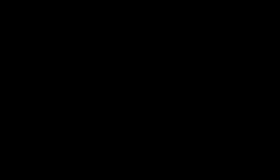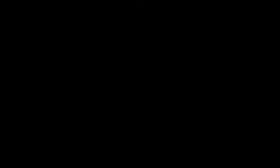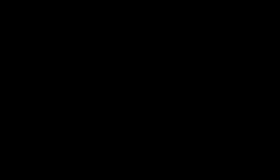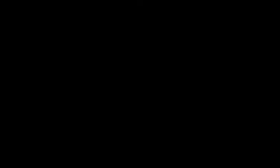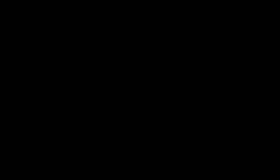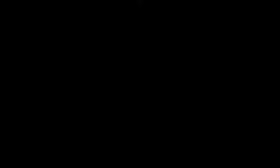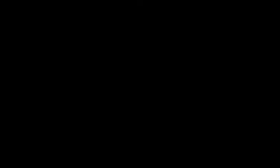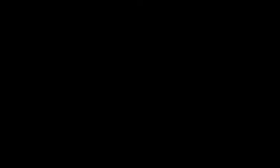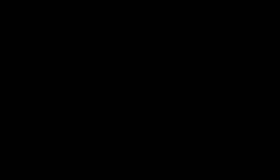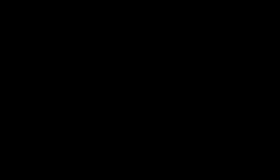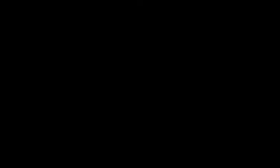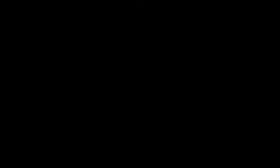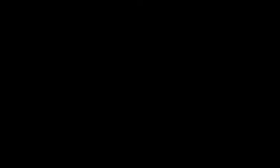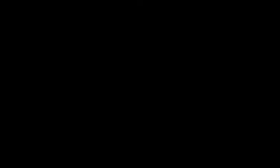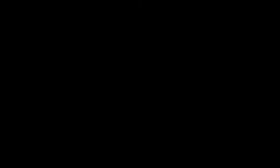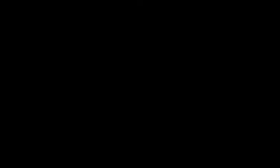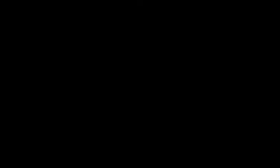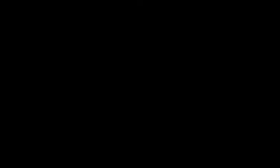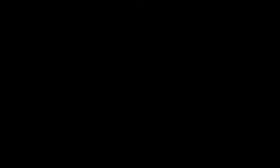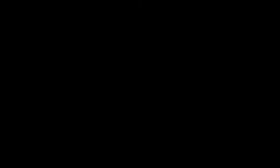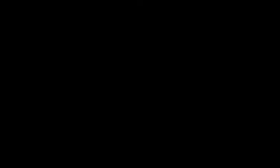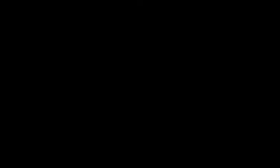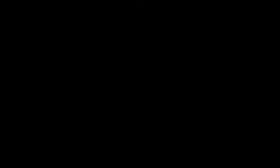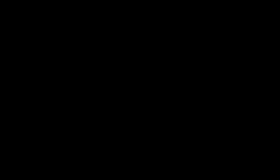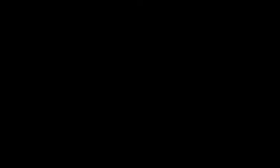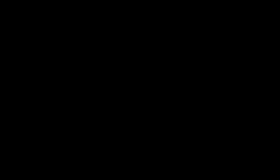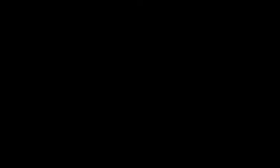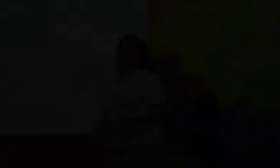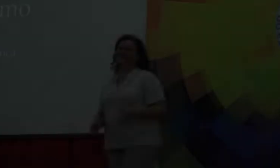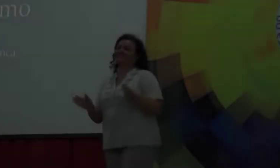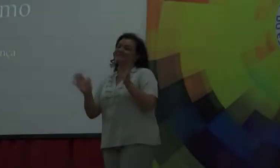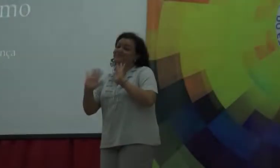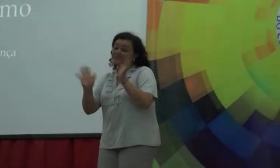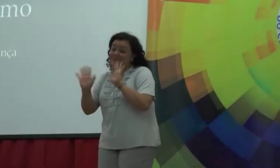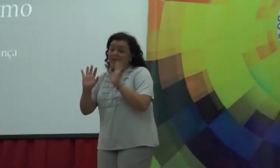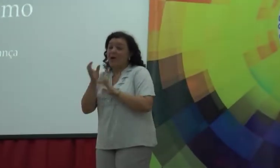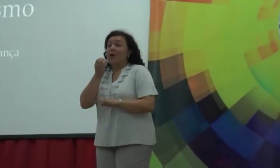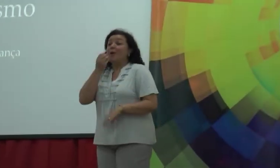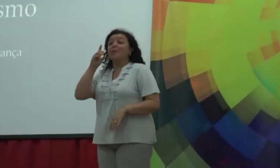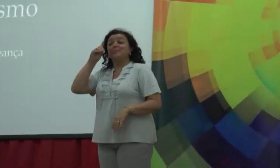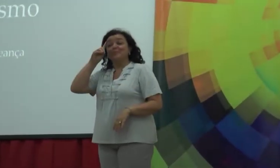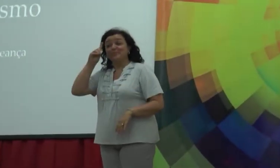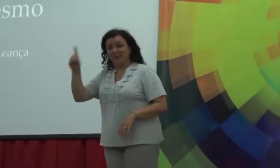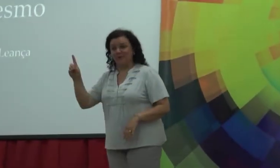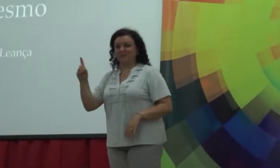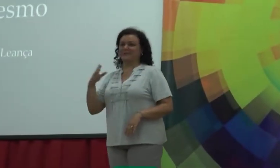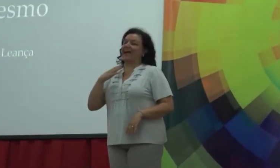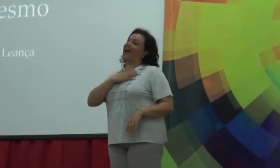Thank you.